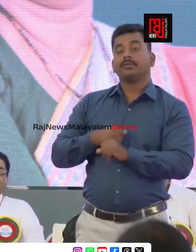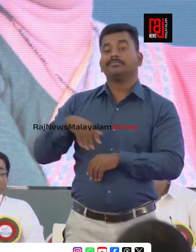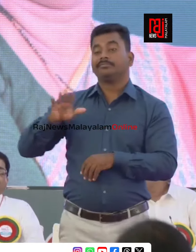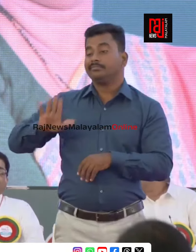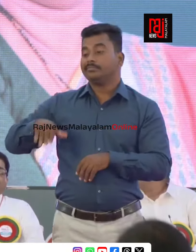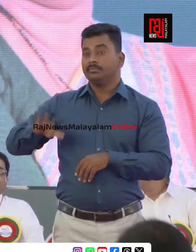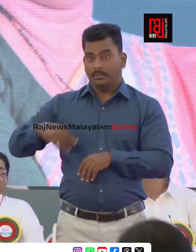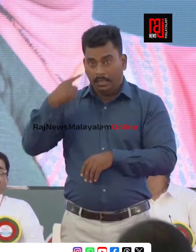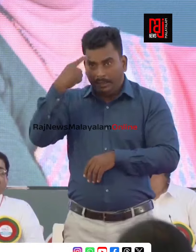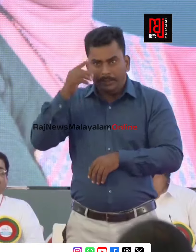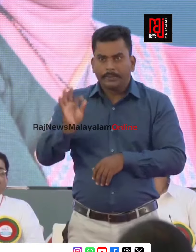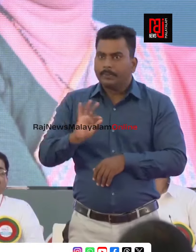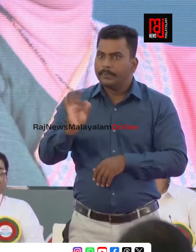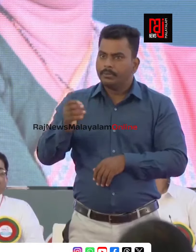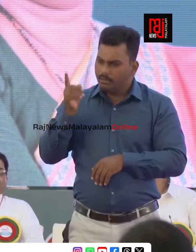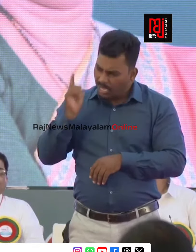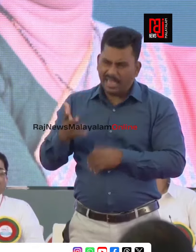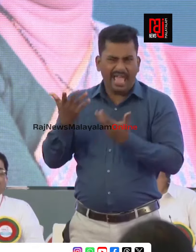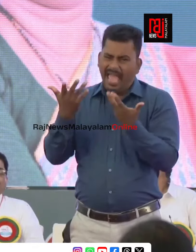ഒഴിവാക്കപ്പെടുകയില്ല.